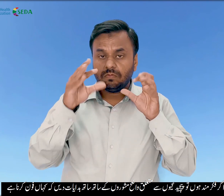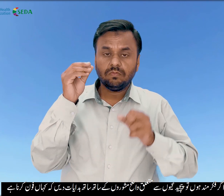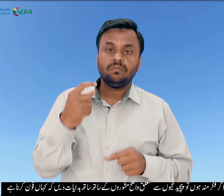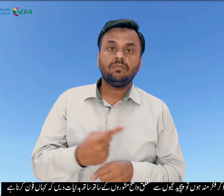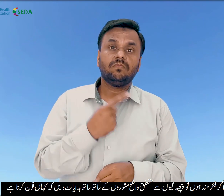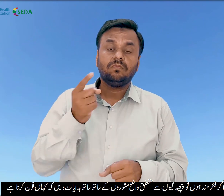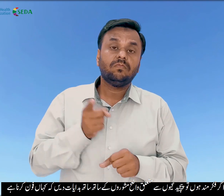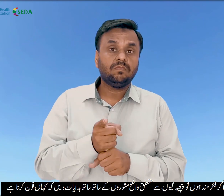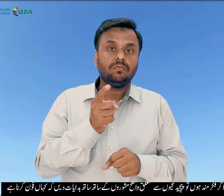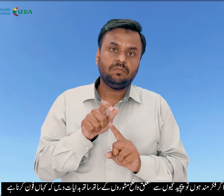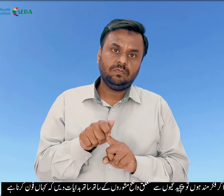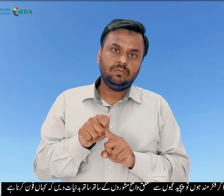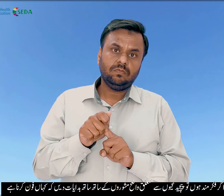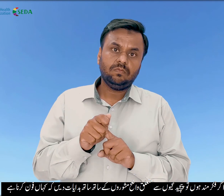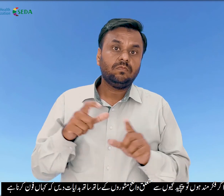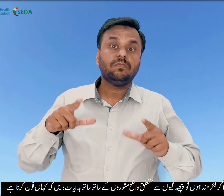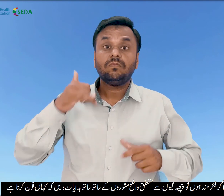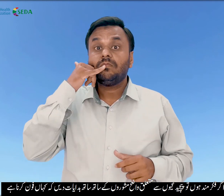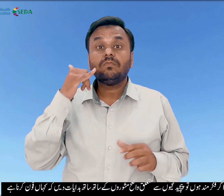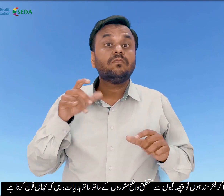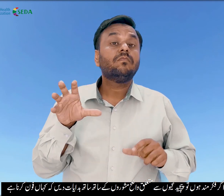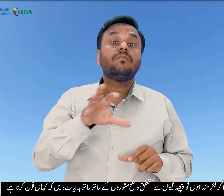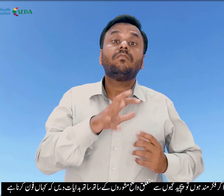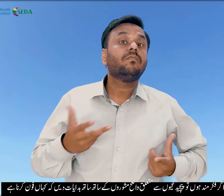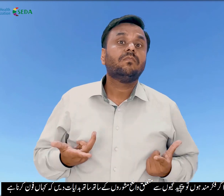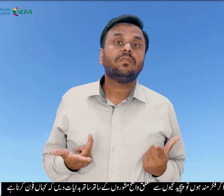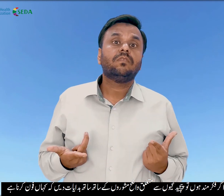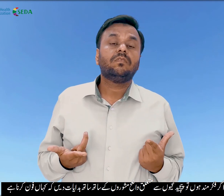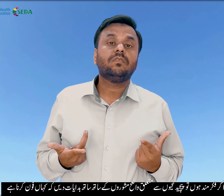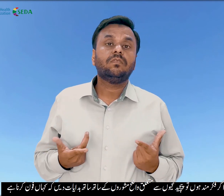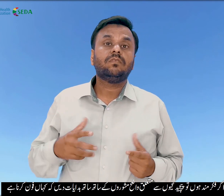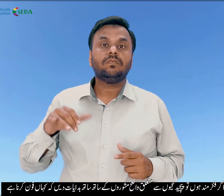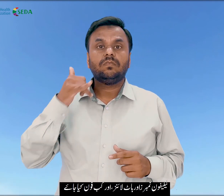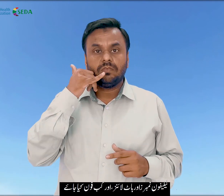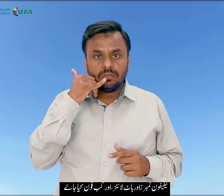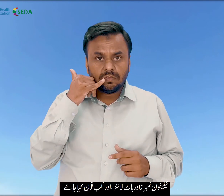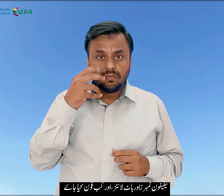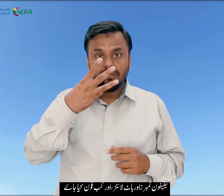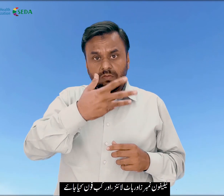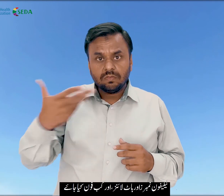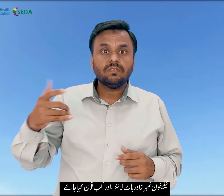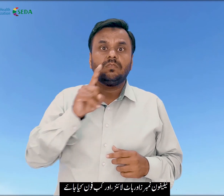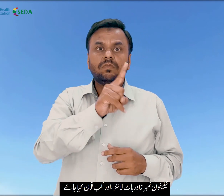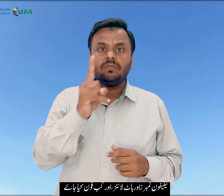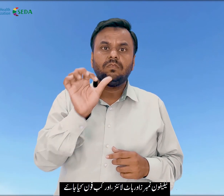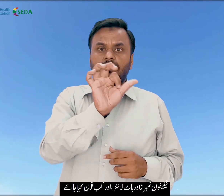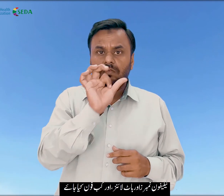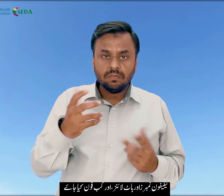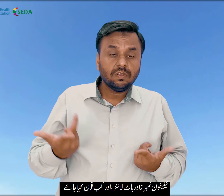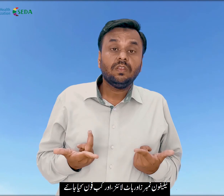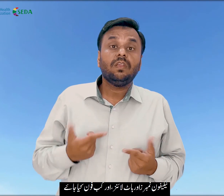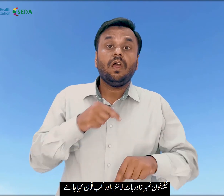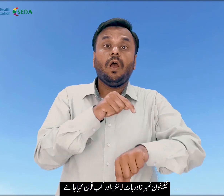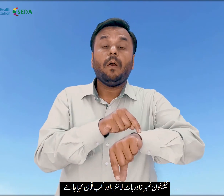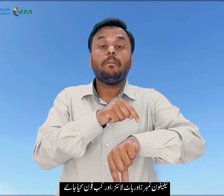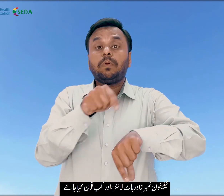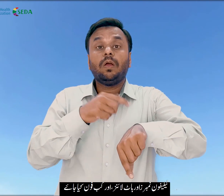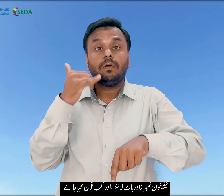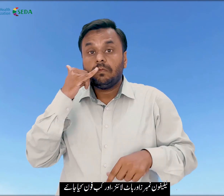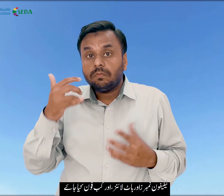ساتھ ہدایات دیں کہ کہاں فون کرنا ہے، ٹیلی فون نمبرز اور ہاٹ لائنز، اور کب فون کیا جائے۔